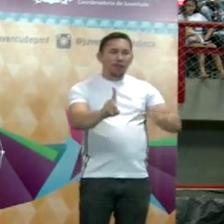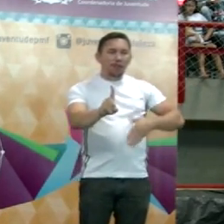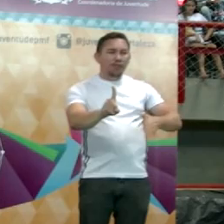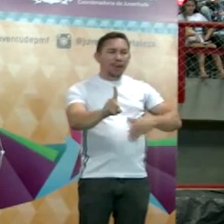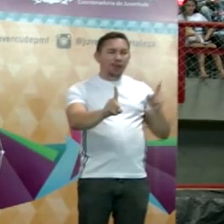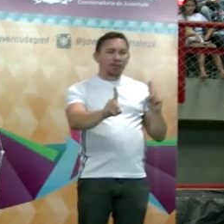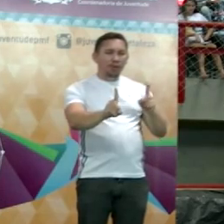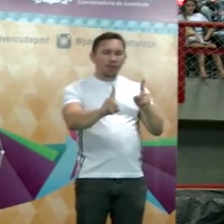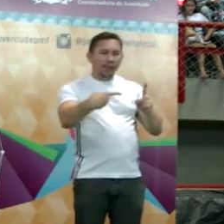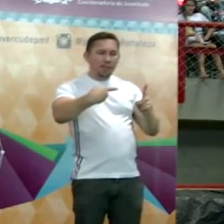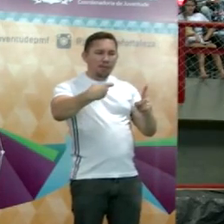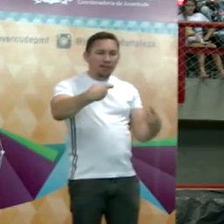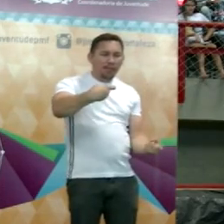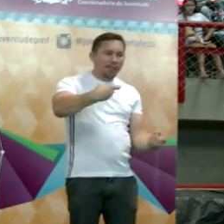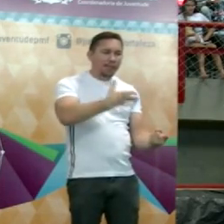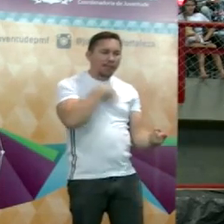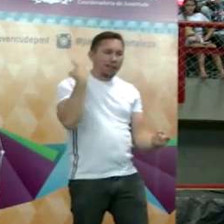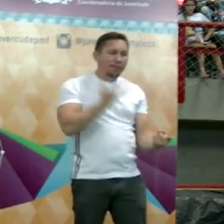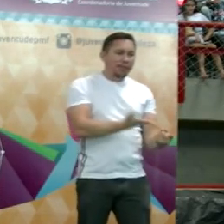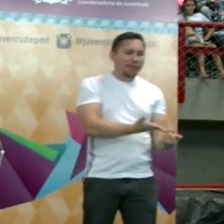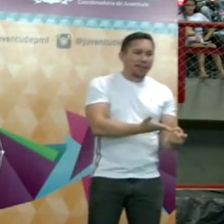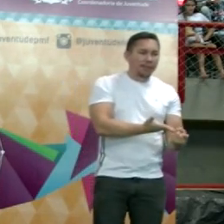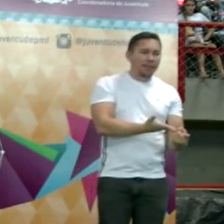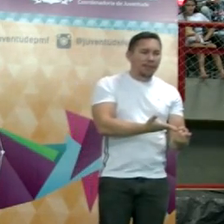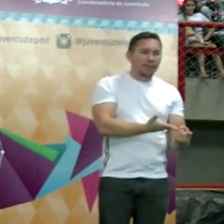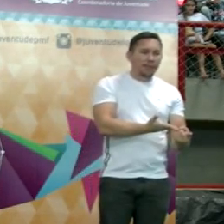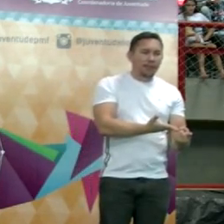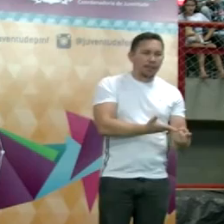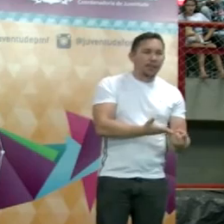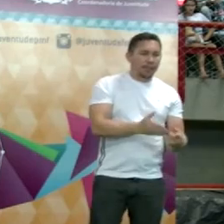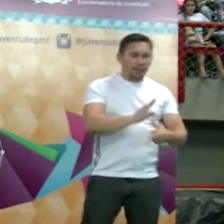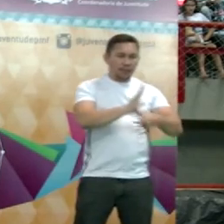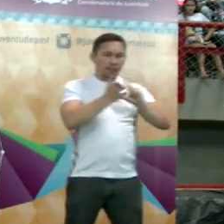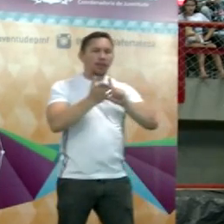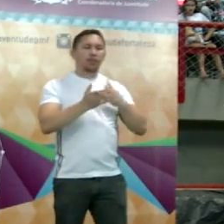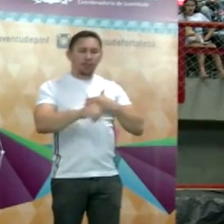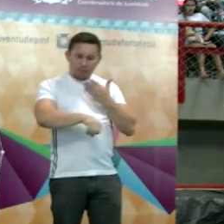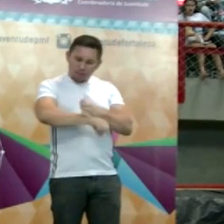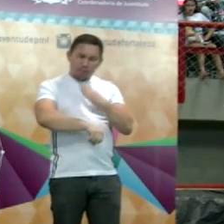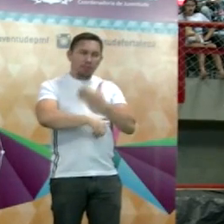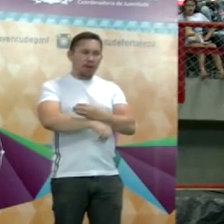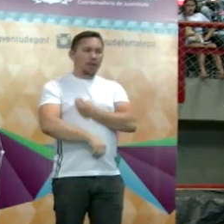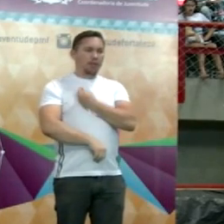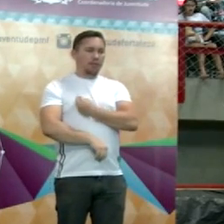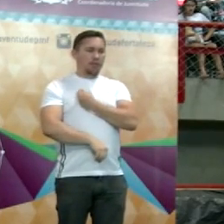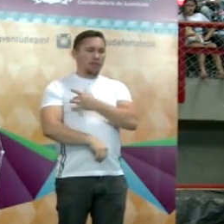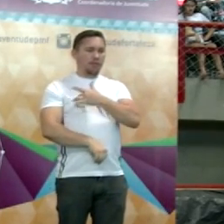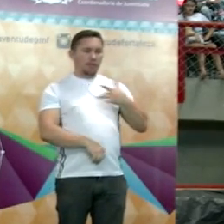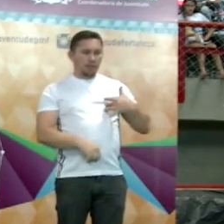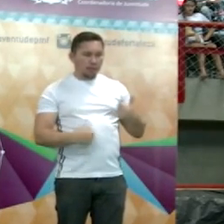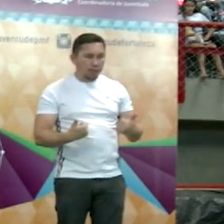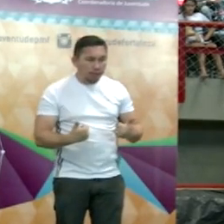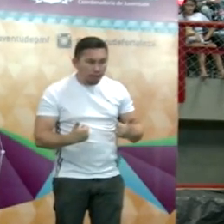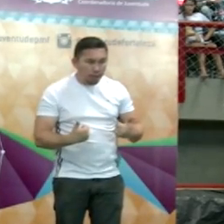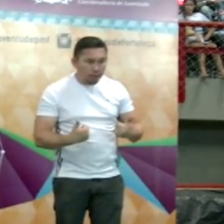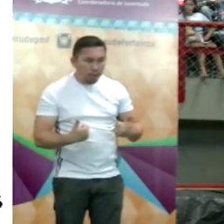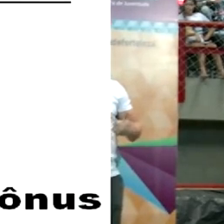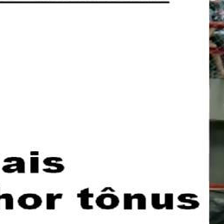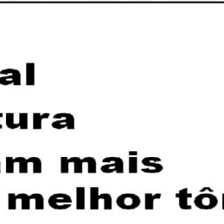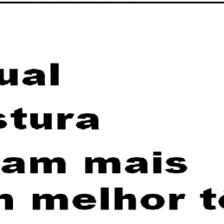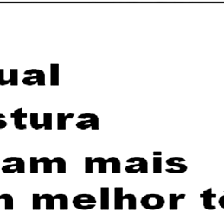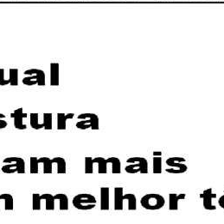tiro. Não pode. Então a aptidão física é algo que você adquire com uma vida saudável, tá certo?